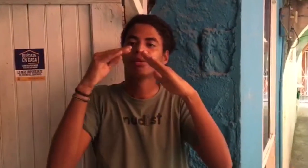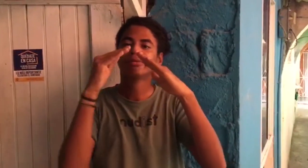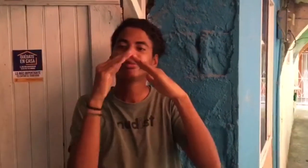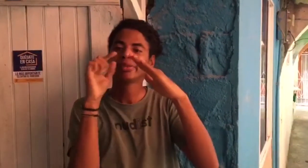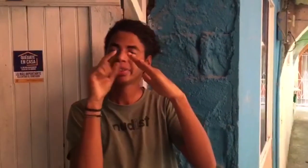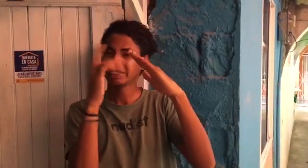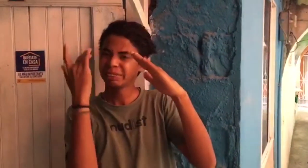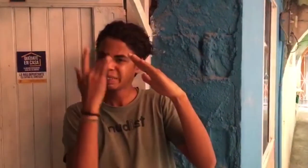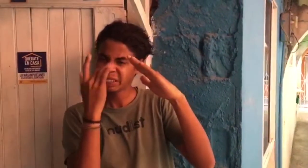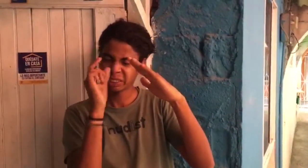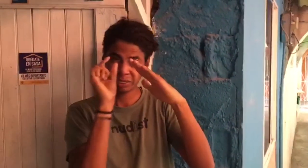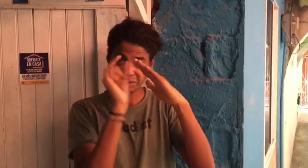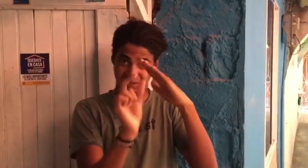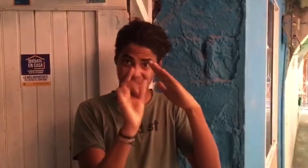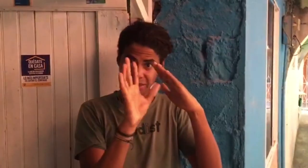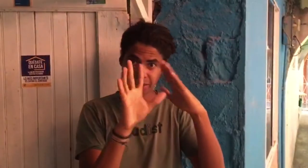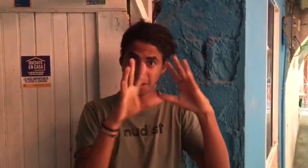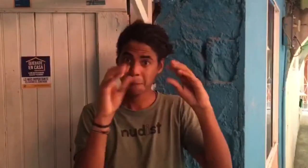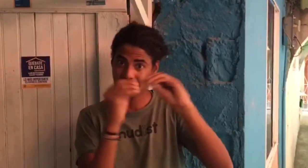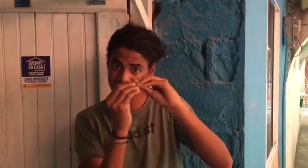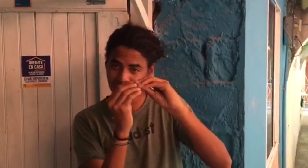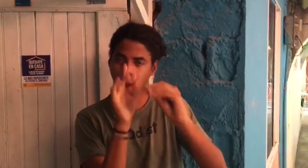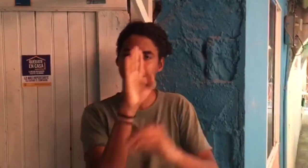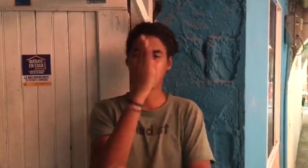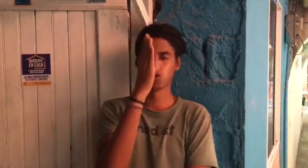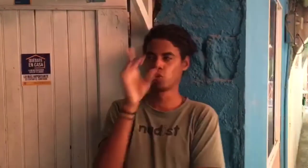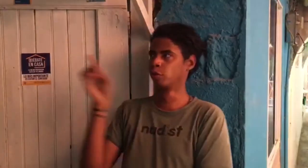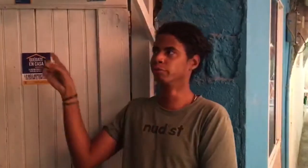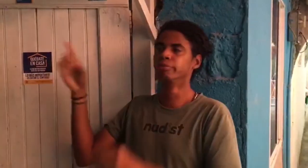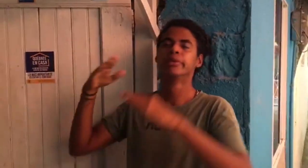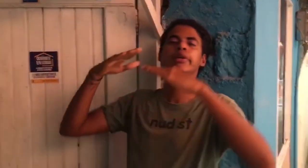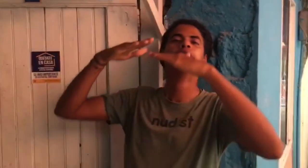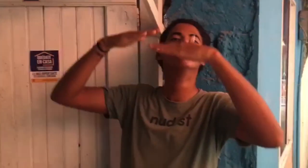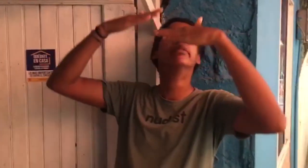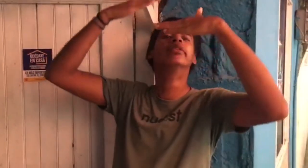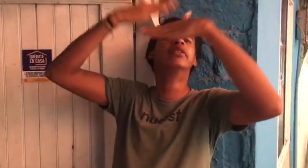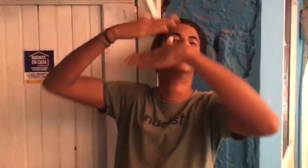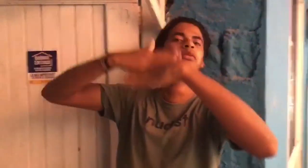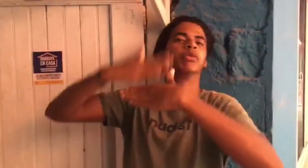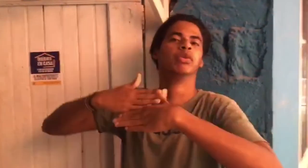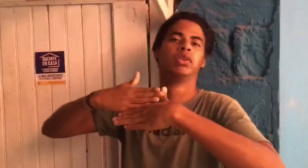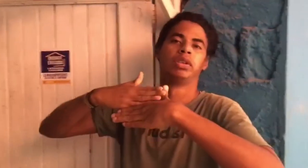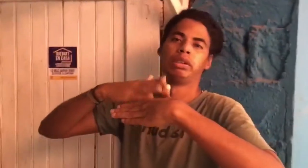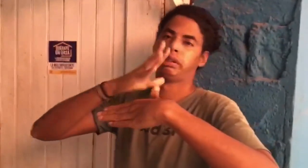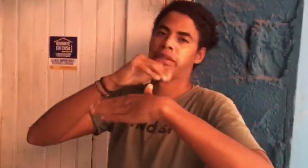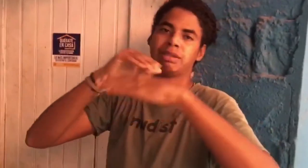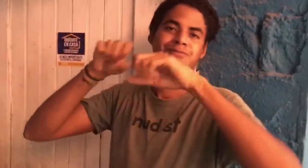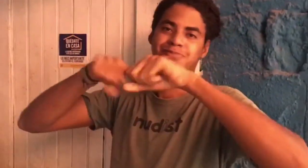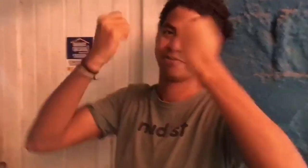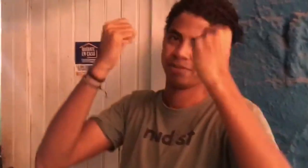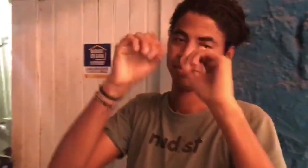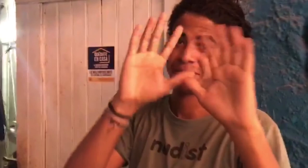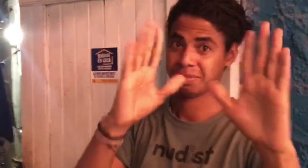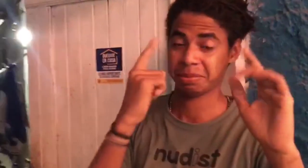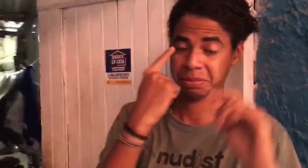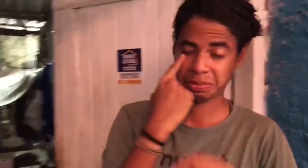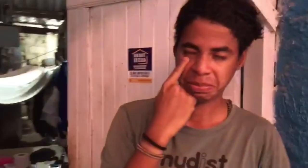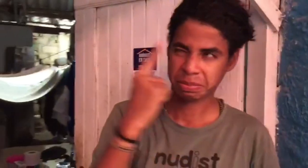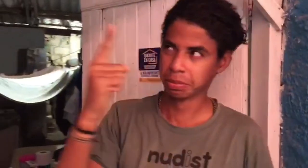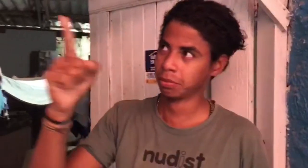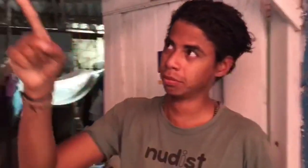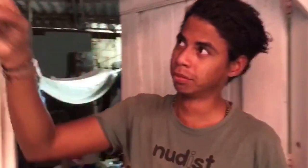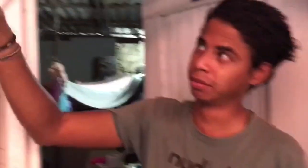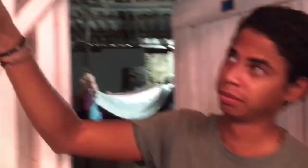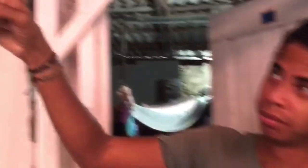techo de nuestra casa también en algunas grietas en algunas partes de nuestra casa dañó los muros y